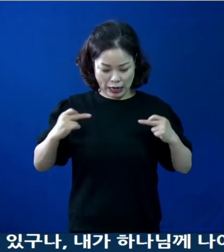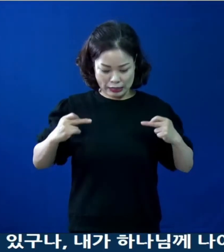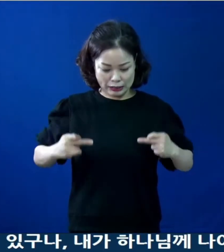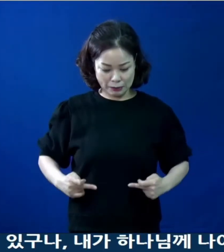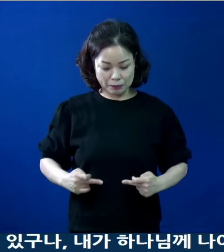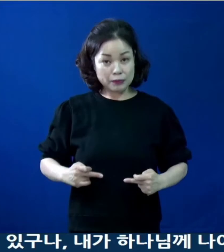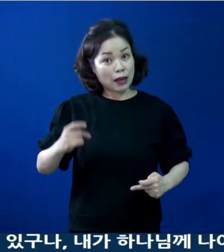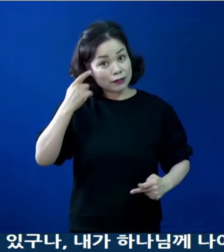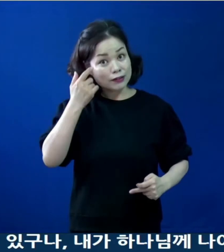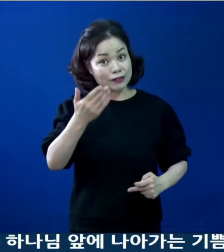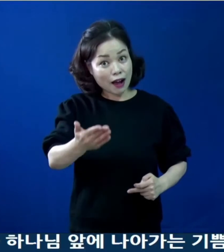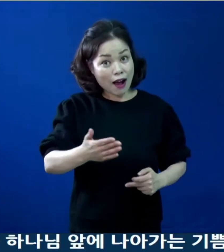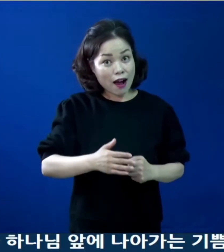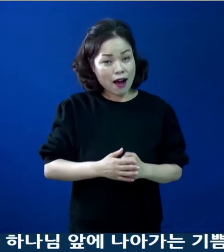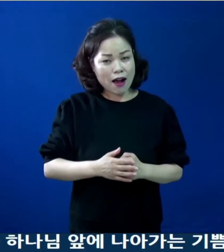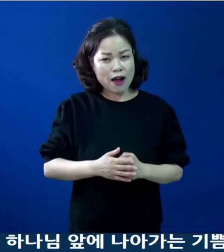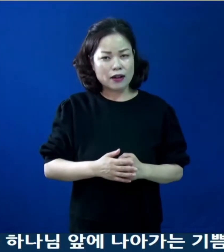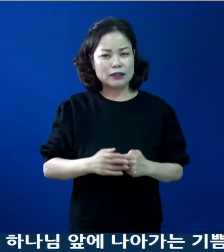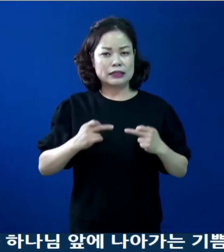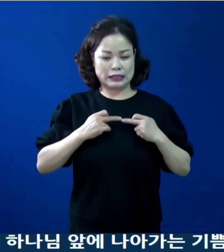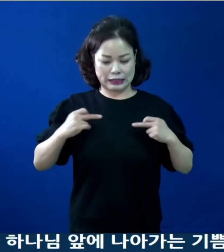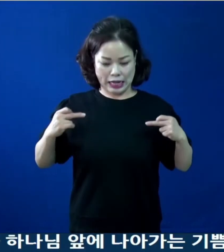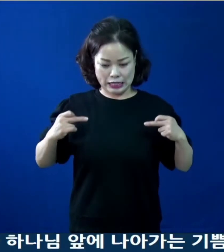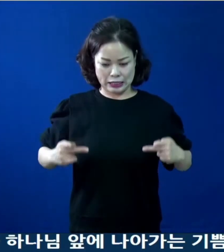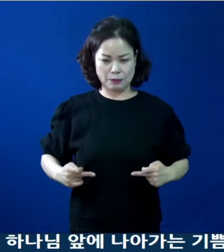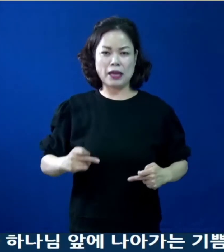했을까? 가슴에 있다는 거죠.